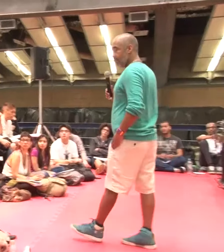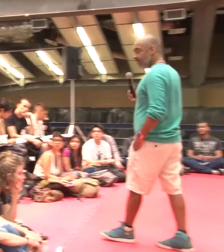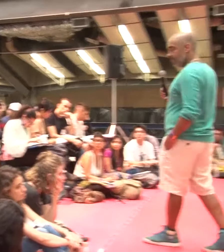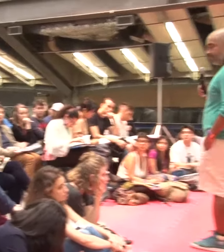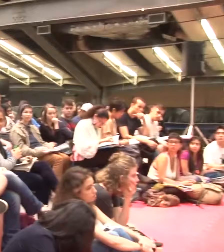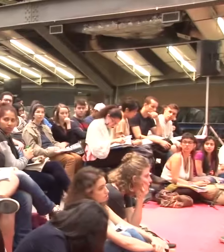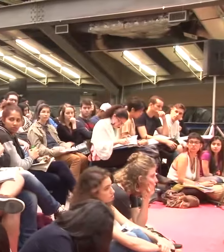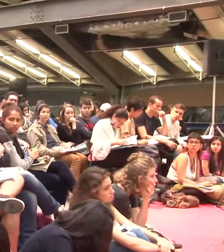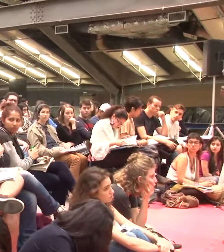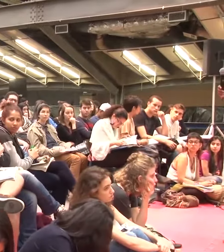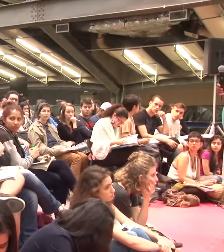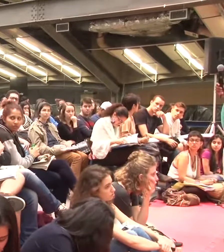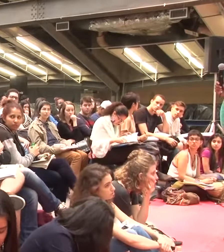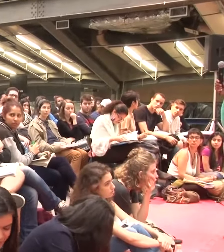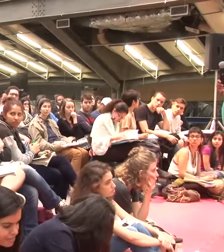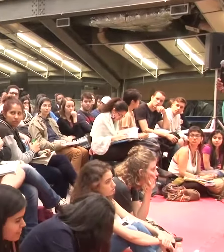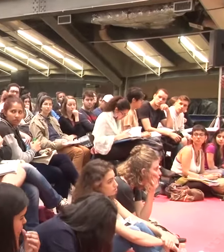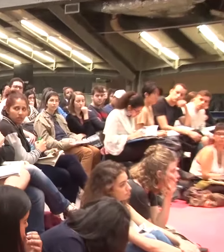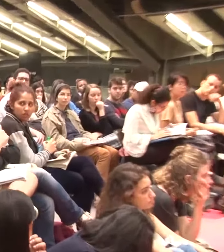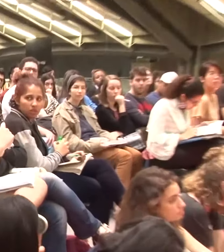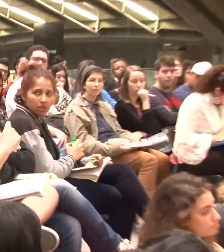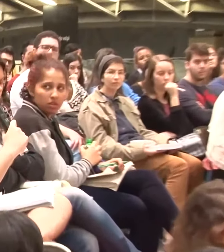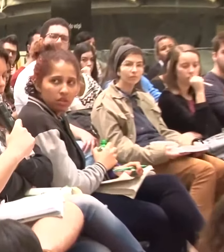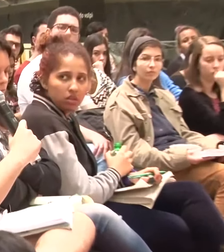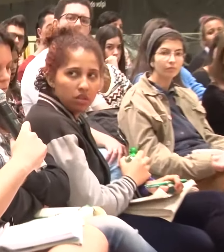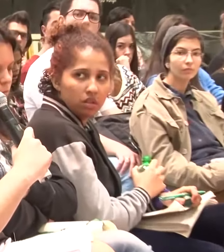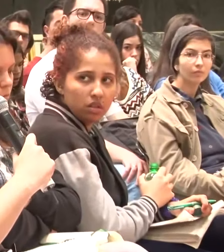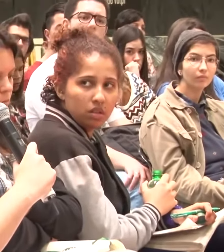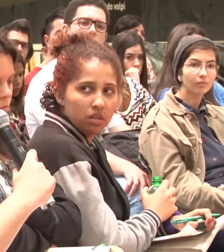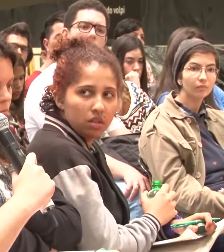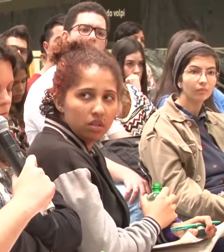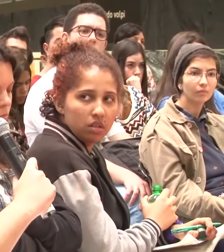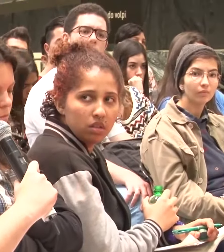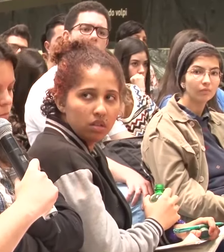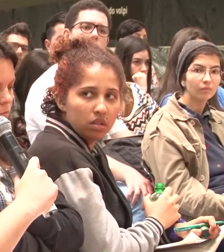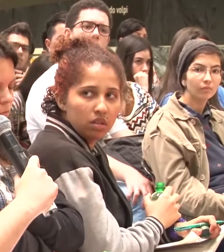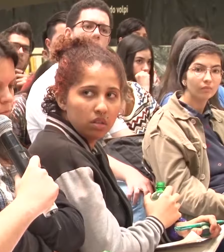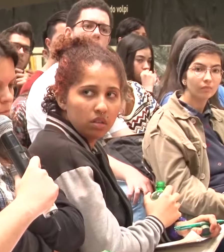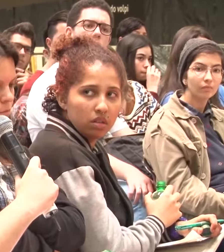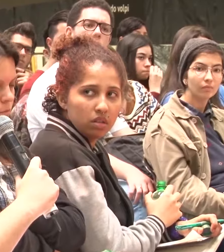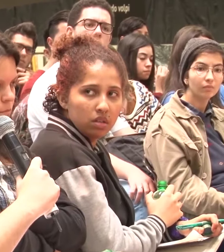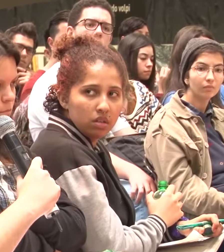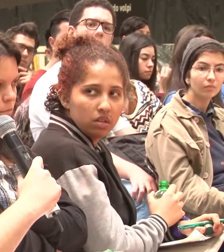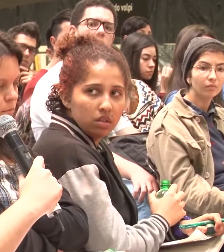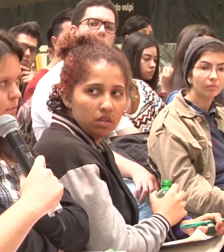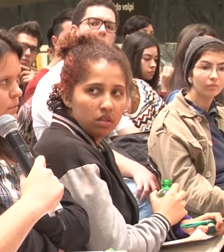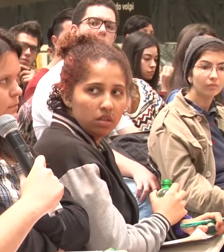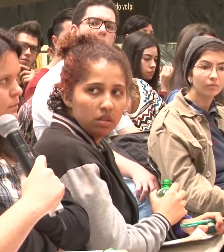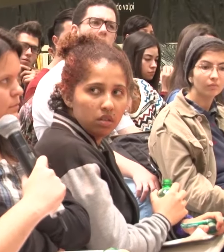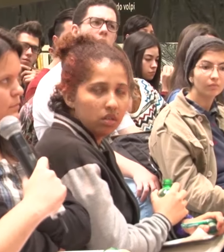saber se a relação da Rita Baiana com o Jerônimo pode ser entendida como uma tentativa de